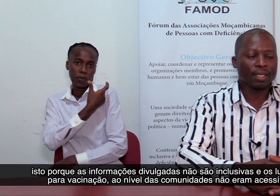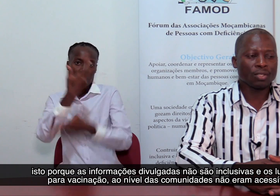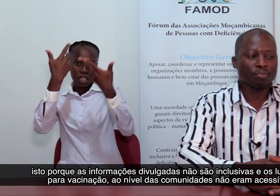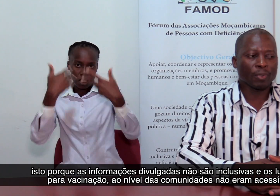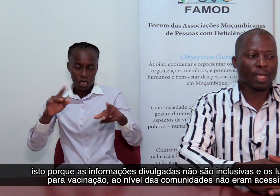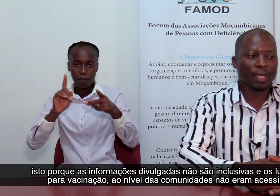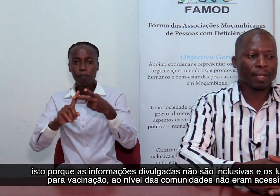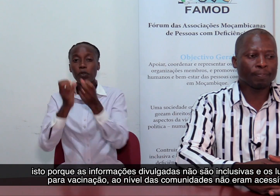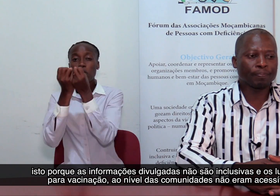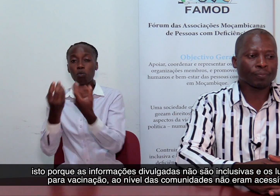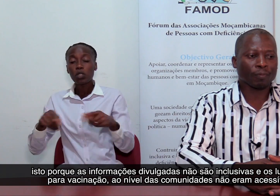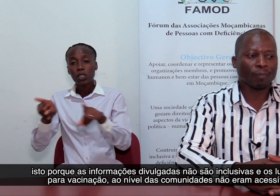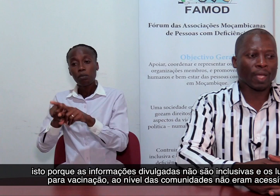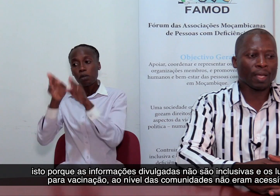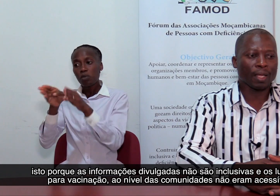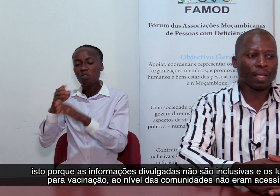Isto porque